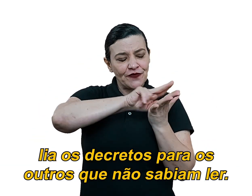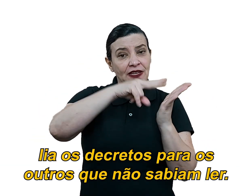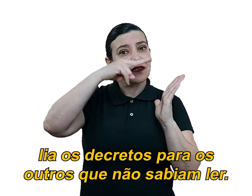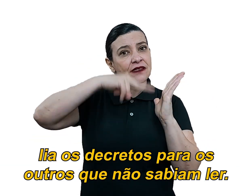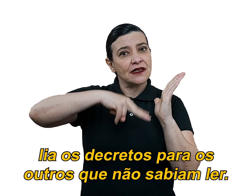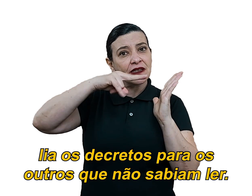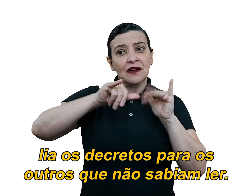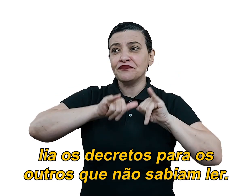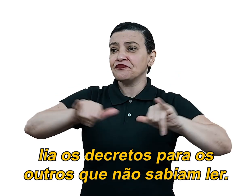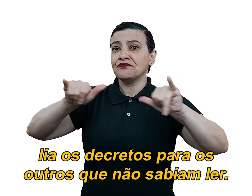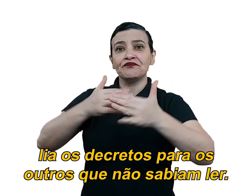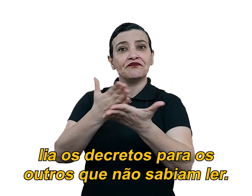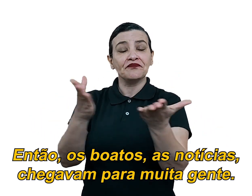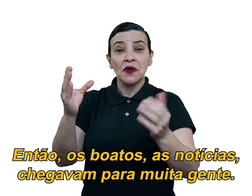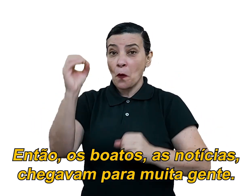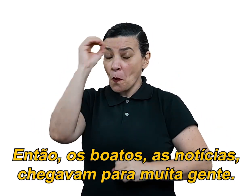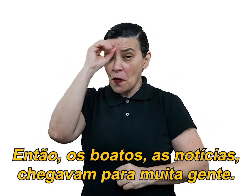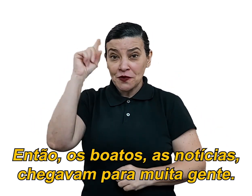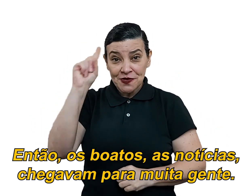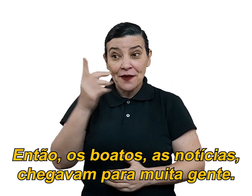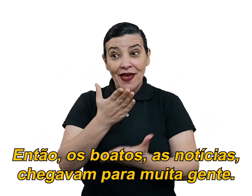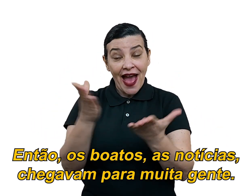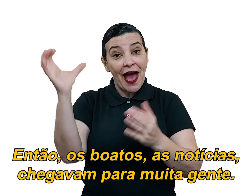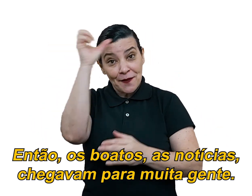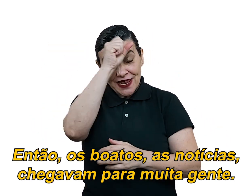decretos para os outros que não sabiam ler. E